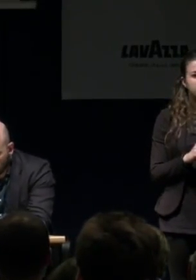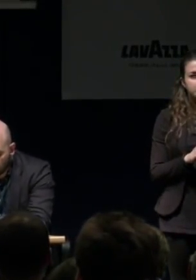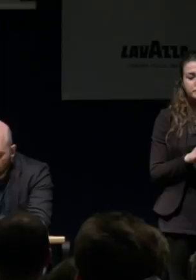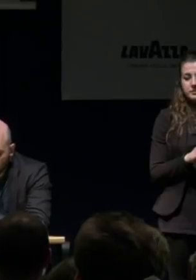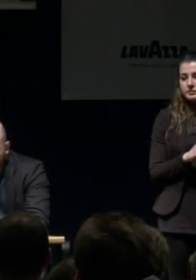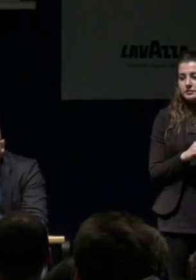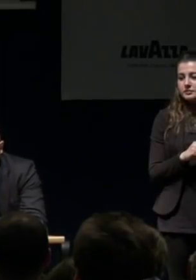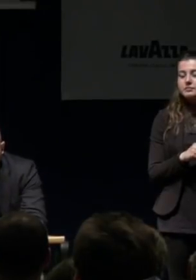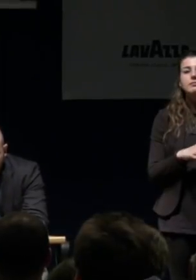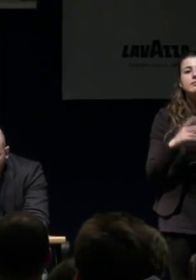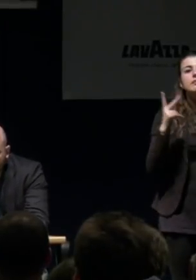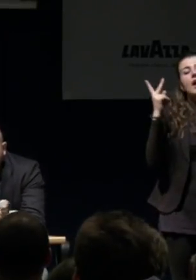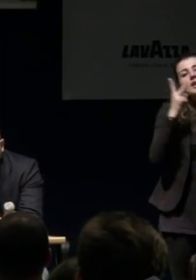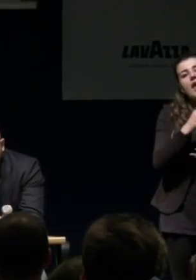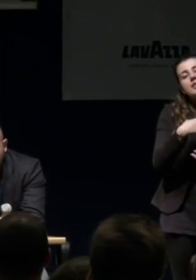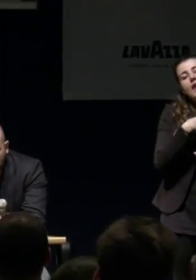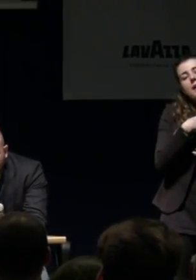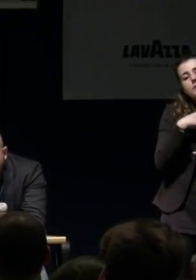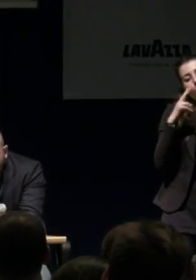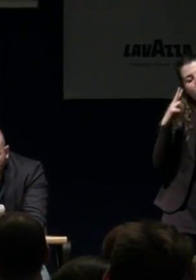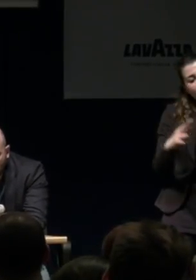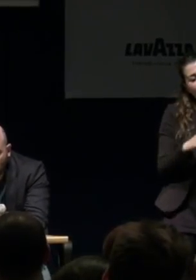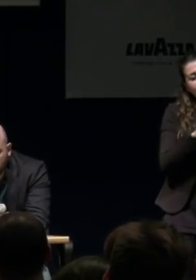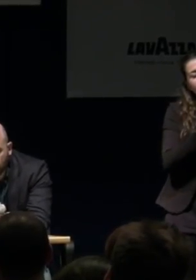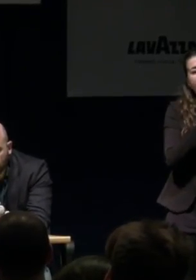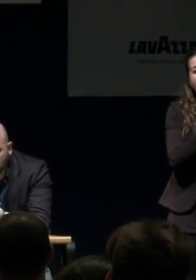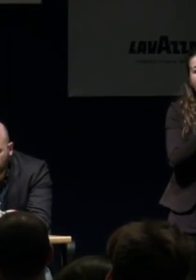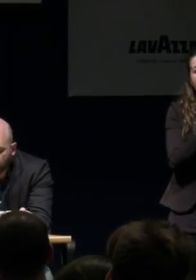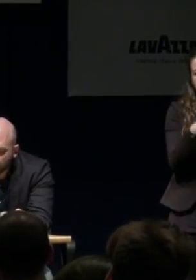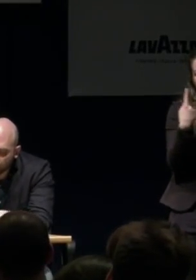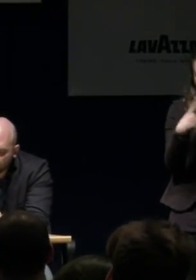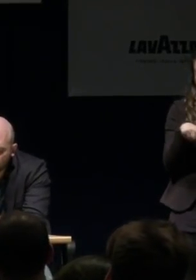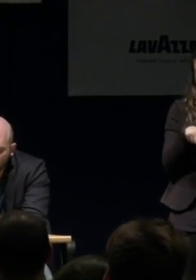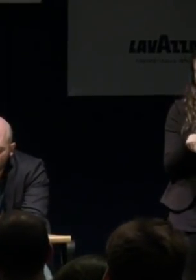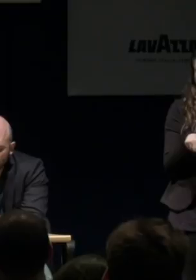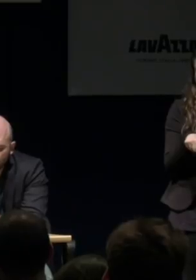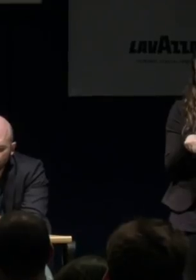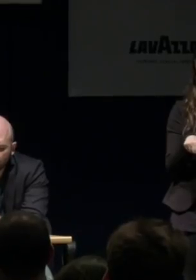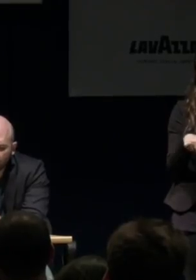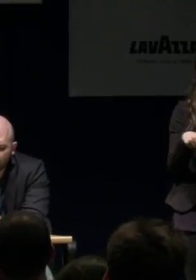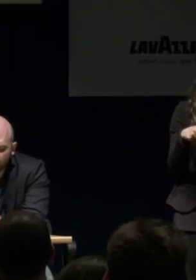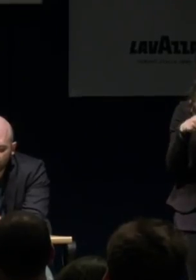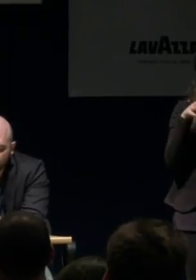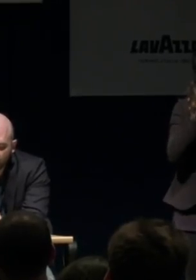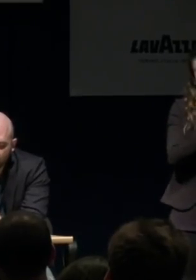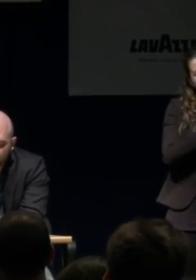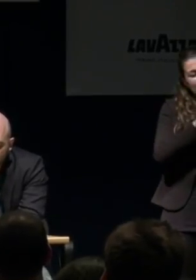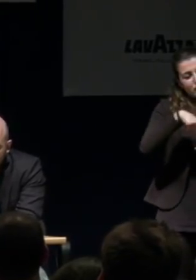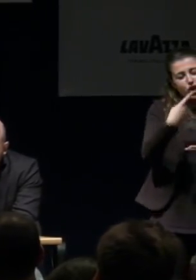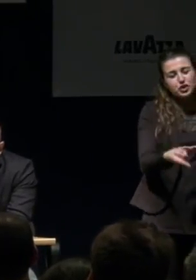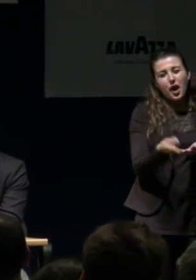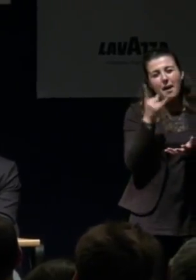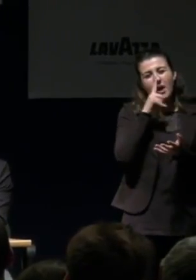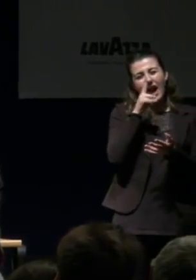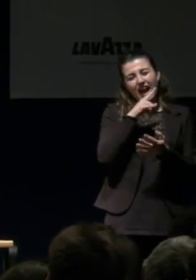in realtà il mio incontro con alessandro è stata proprio su questo cioè dopo la pubblicazione delle ma le vite